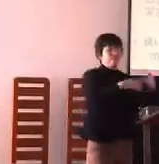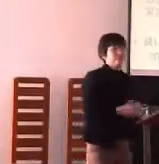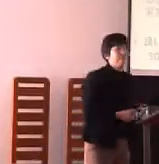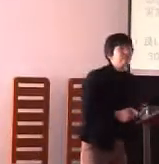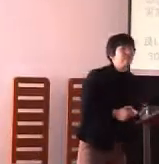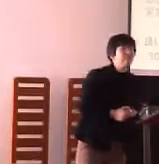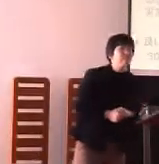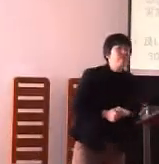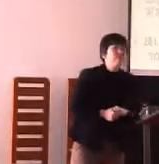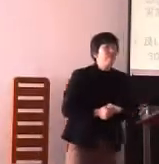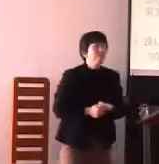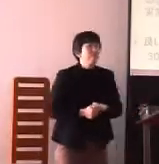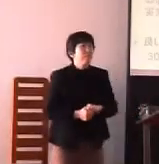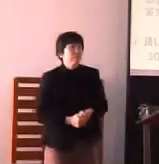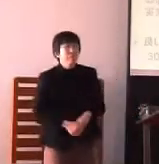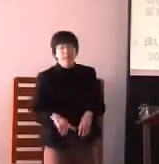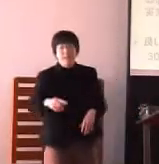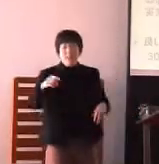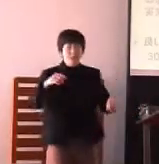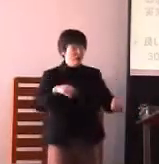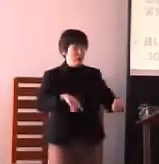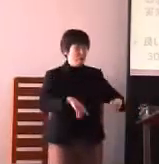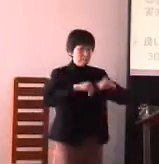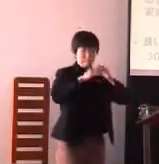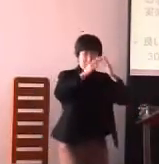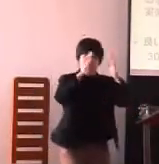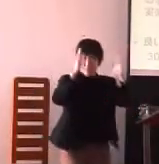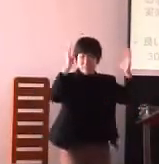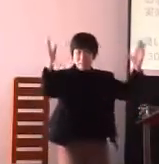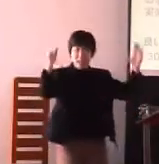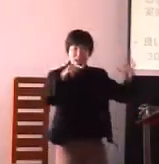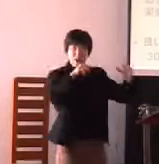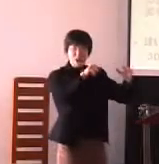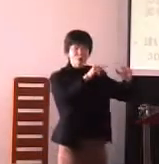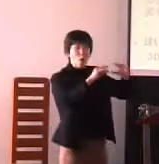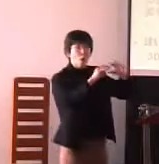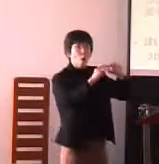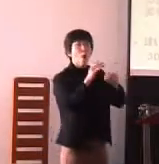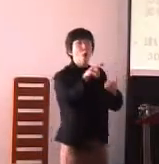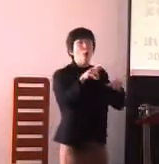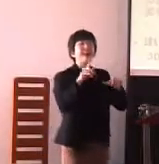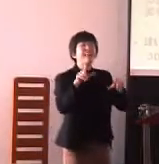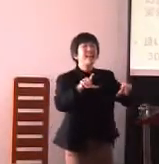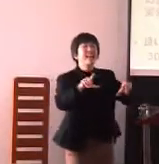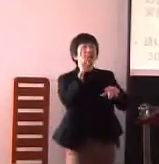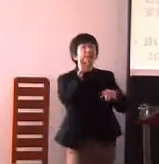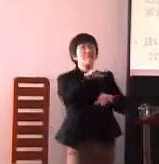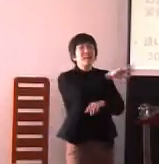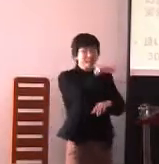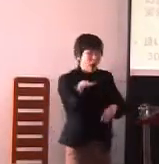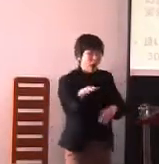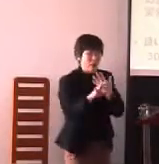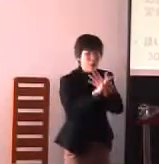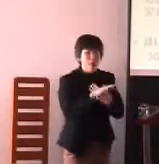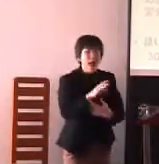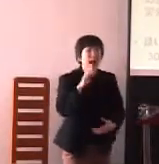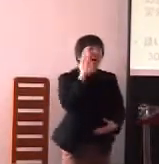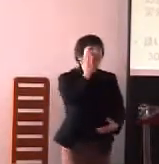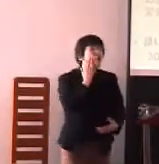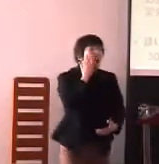本当に皆さん例えばリンゴ 食べたい。